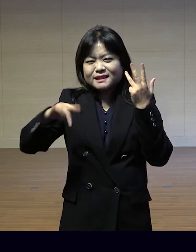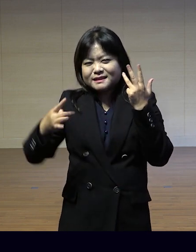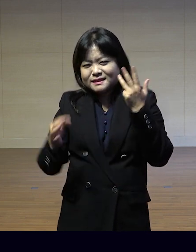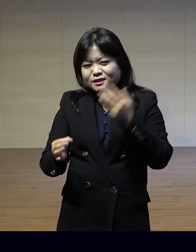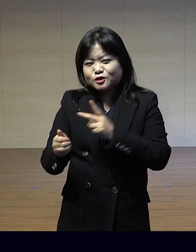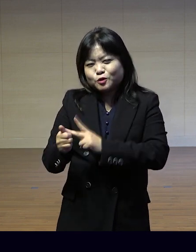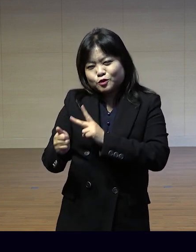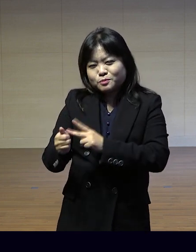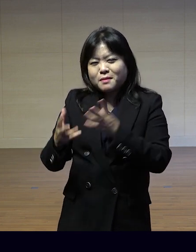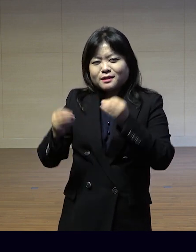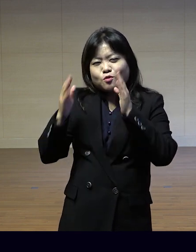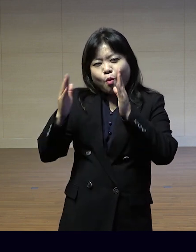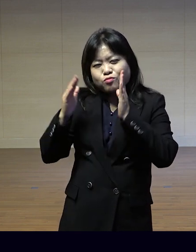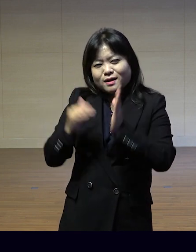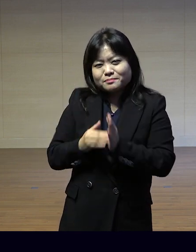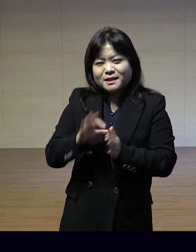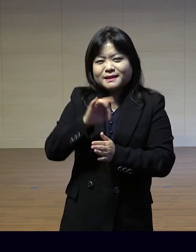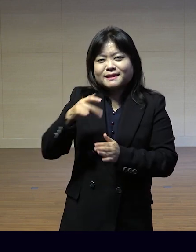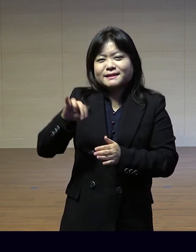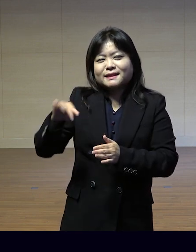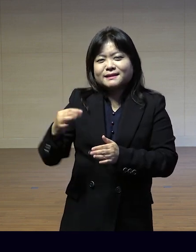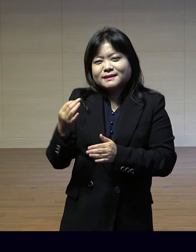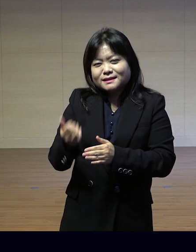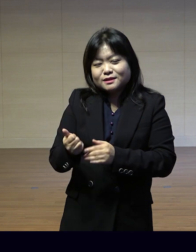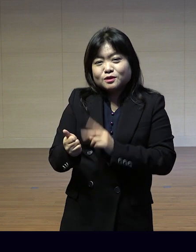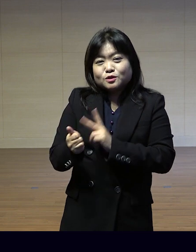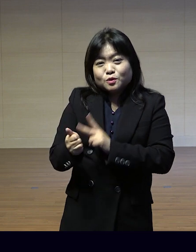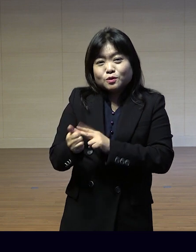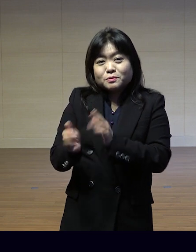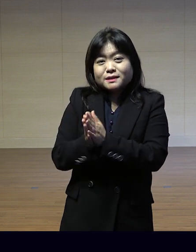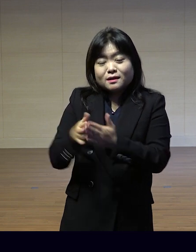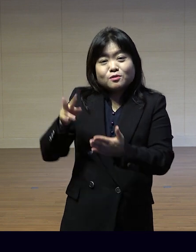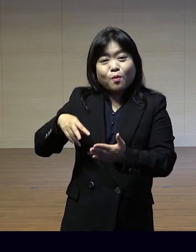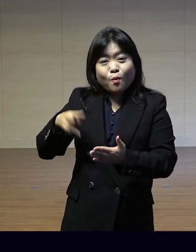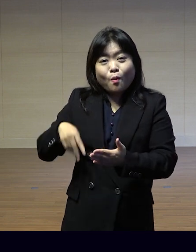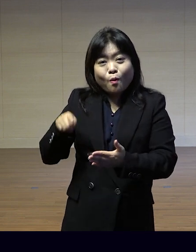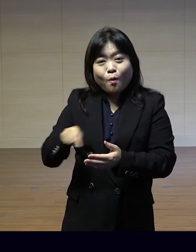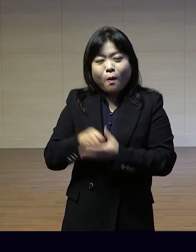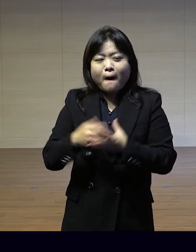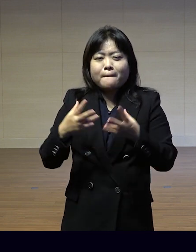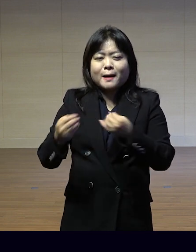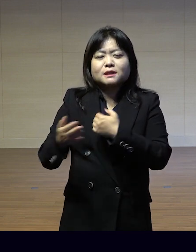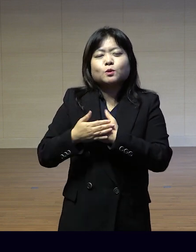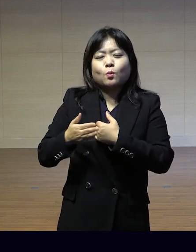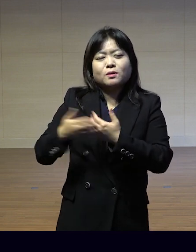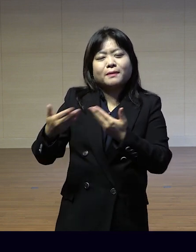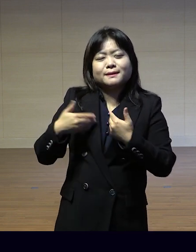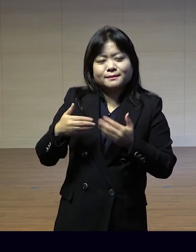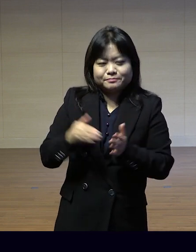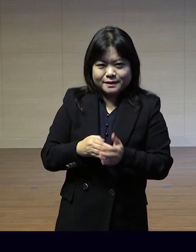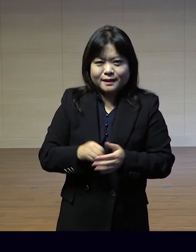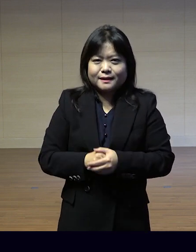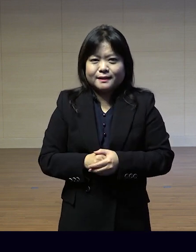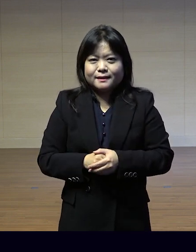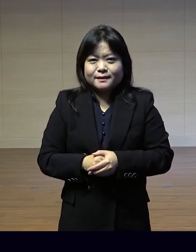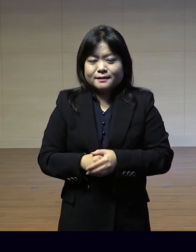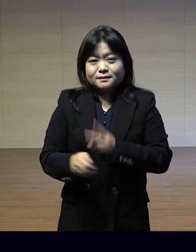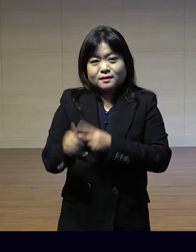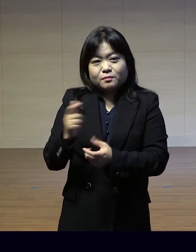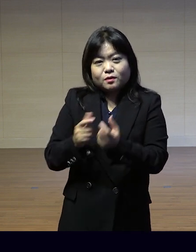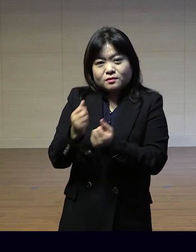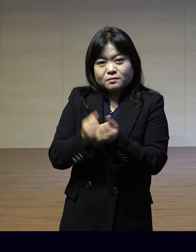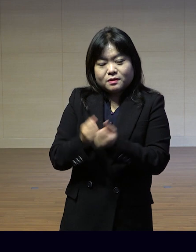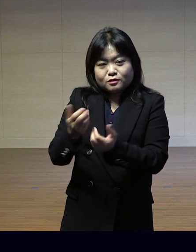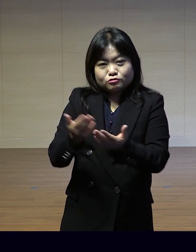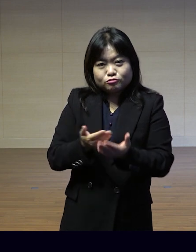많이 공부하셨고 저도 이재성 교수님의 그 나온 책을 보고 많이 도움을 받았습니다. 그래서 혹시 선생님 또